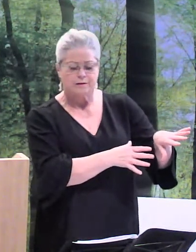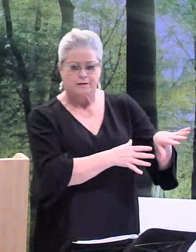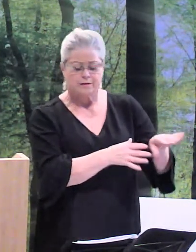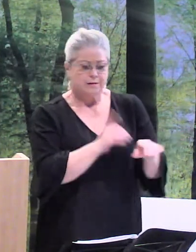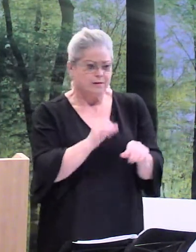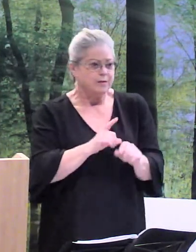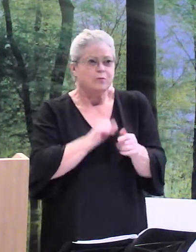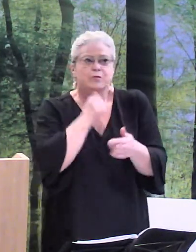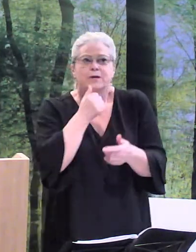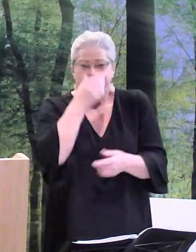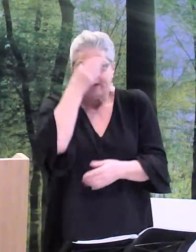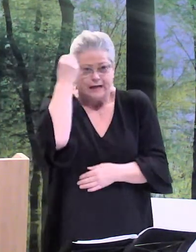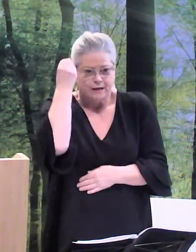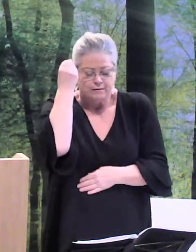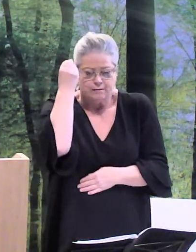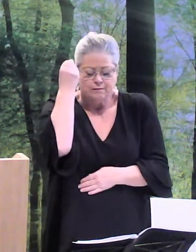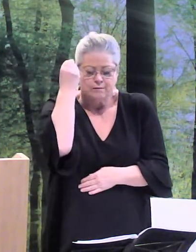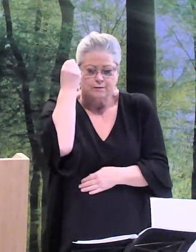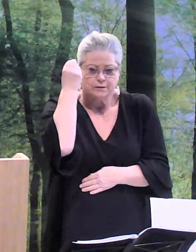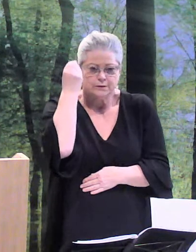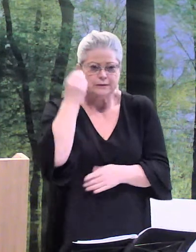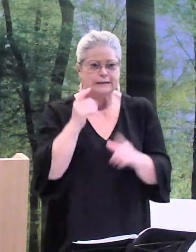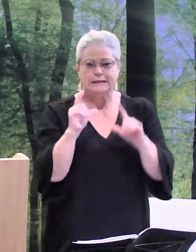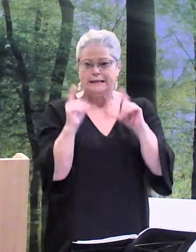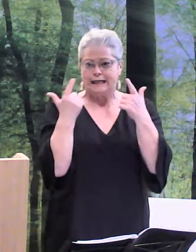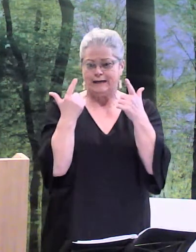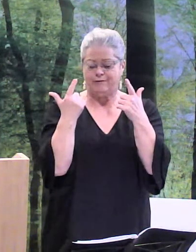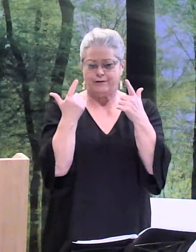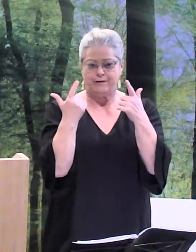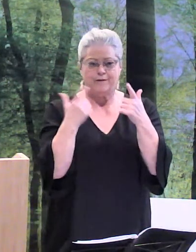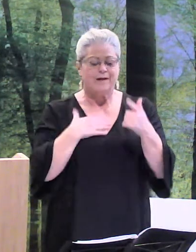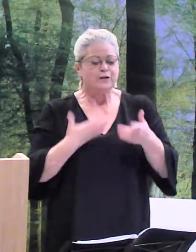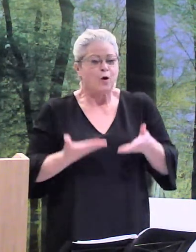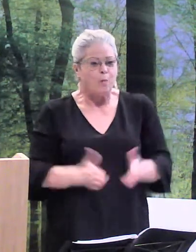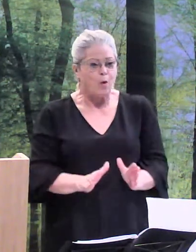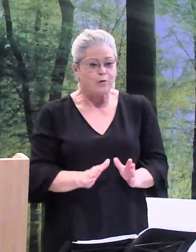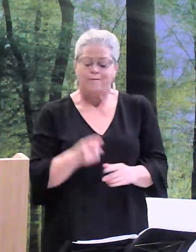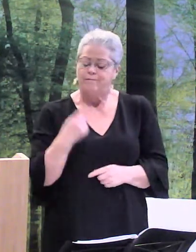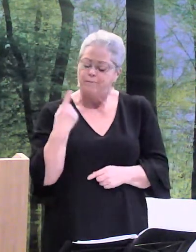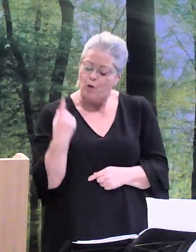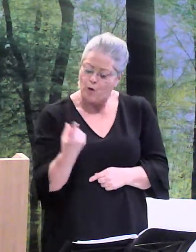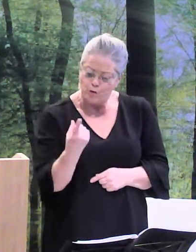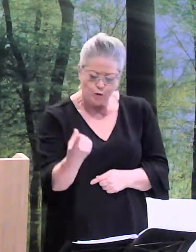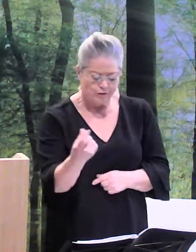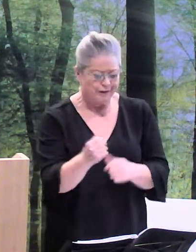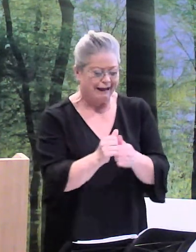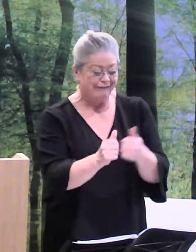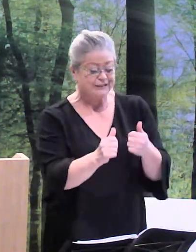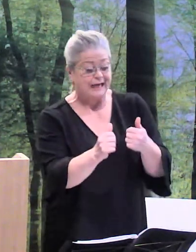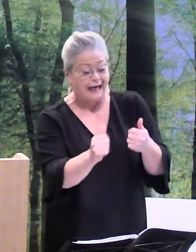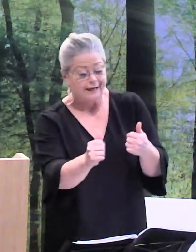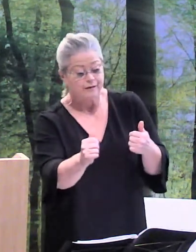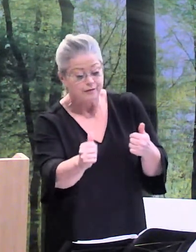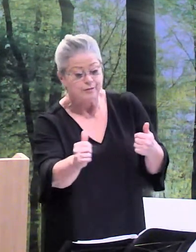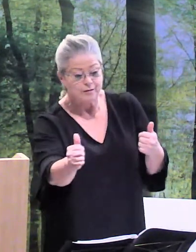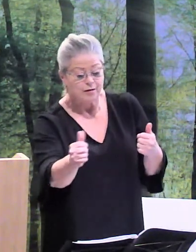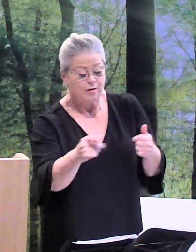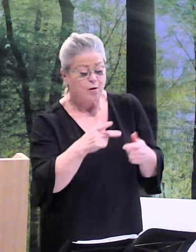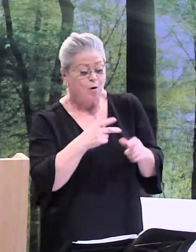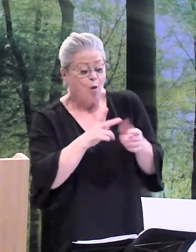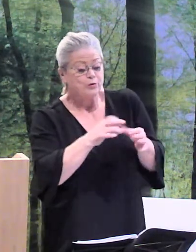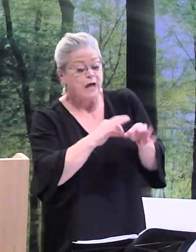en niet kunnen vergeten. Leven is vanaf zijn geboorte voortdurend afscheid nemen.